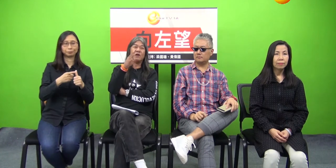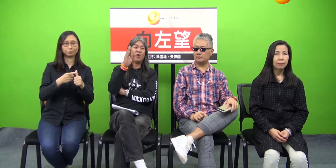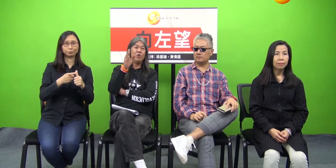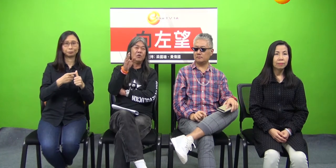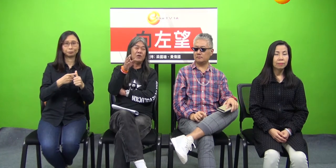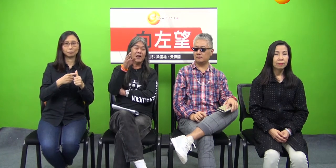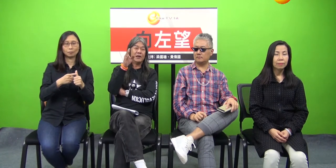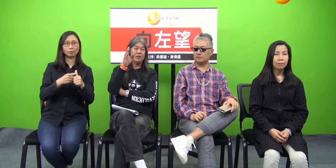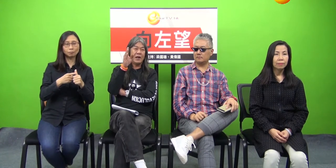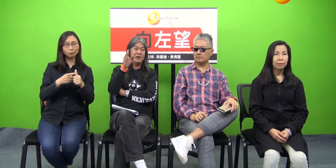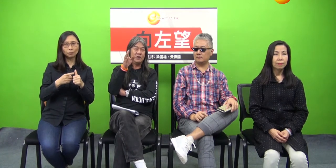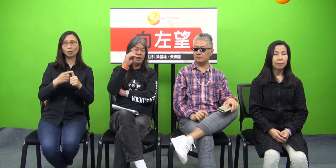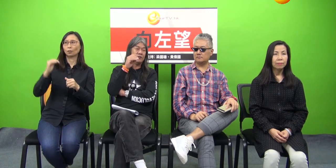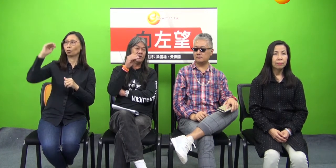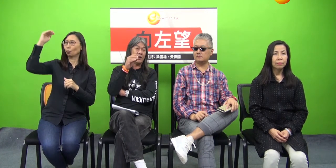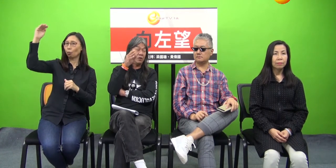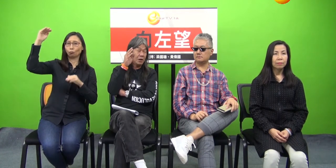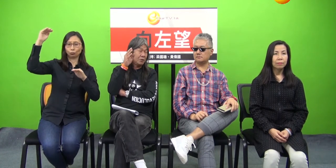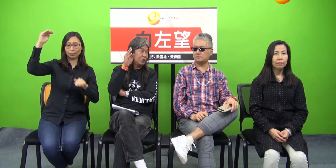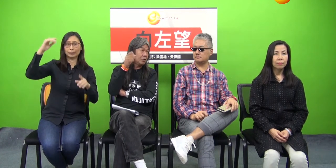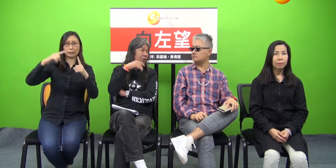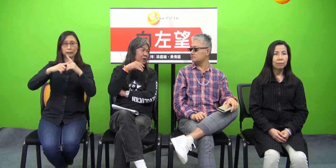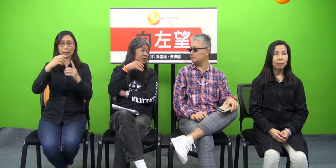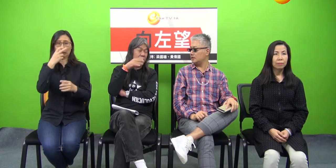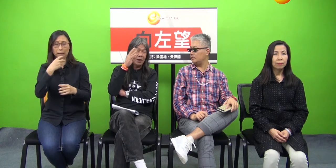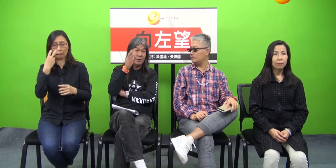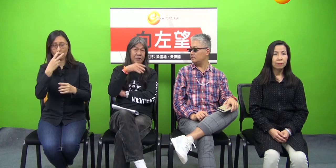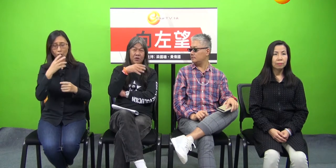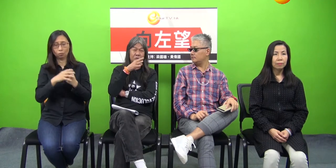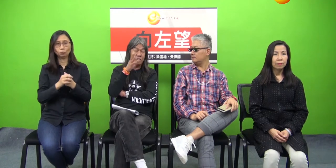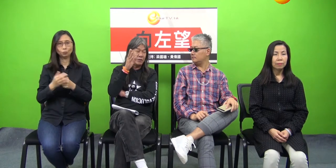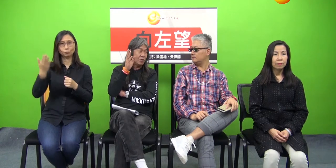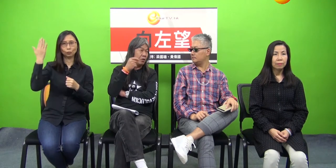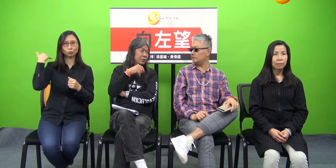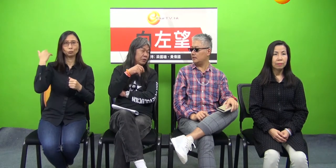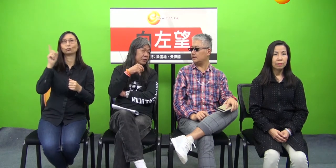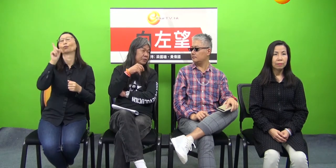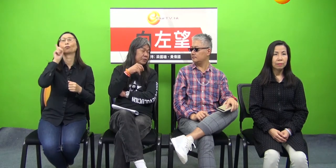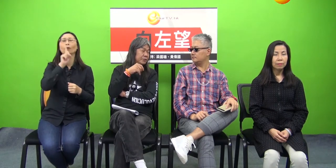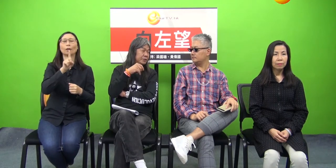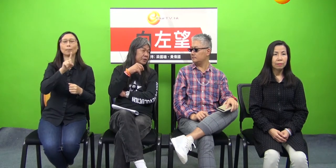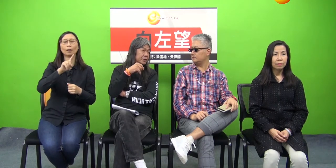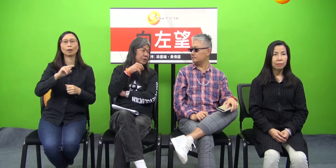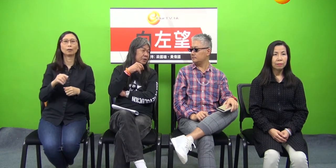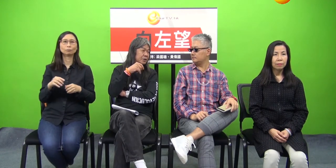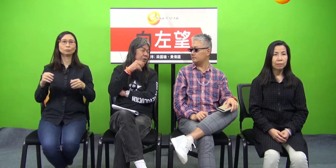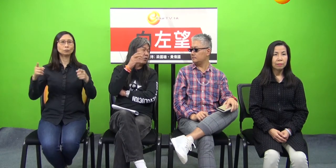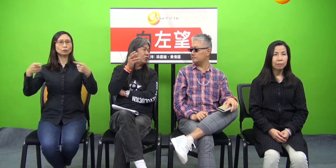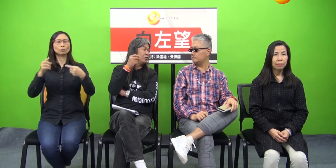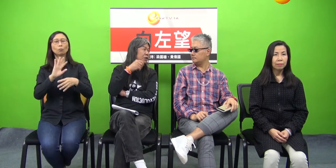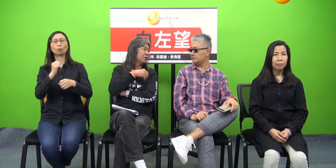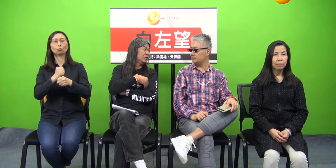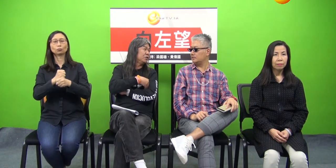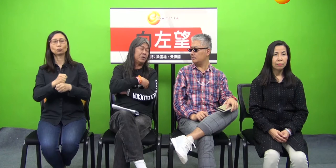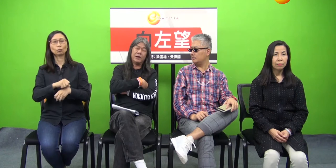啲所谓高端人口、低端人口之说。其实我都今日想讲嘅，上个礼拜因为我做唔到节目，讲唔到。咩叫高